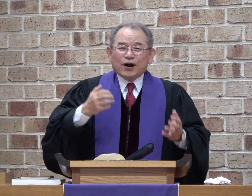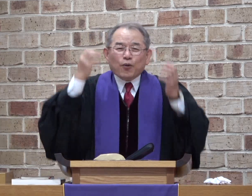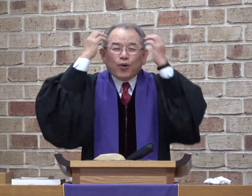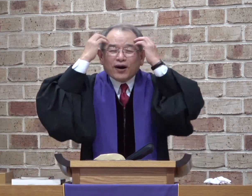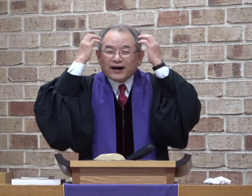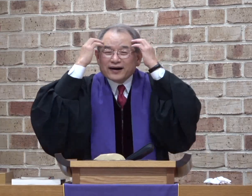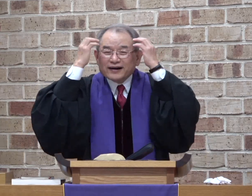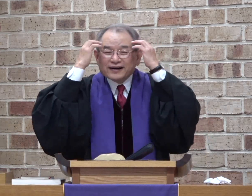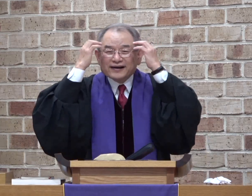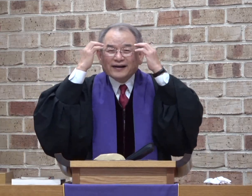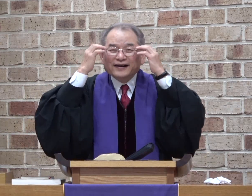이동하고